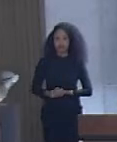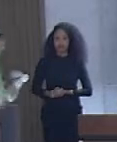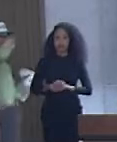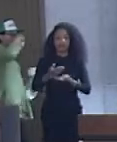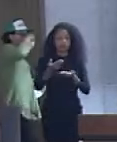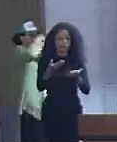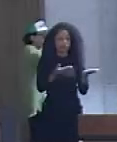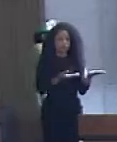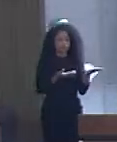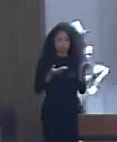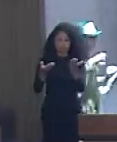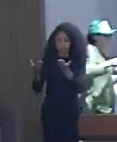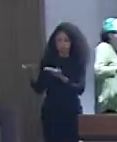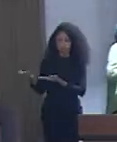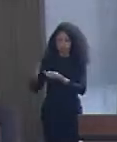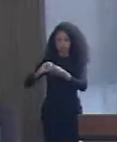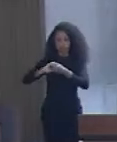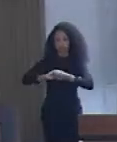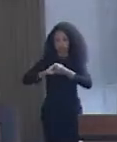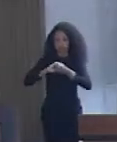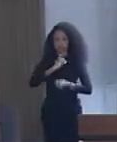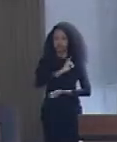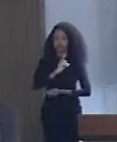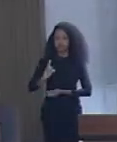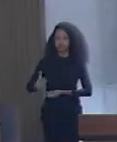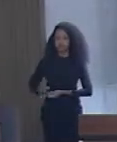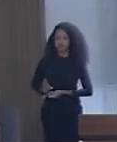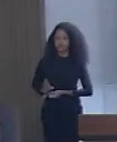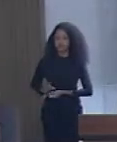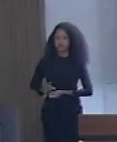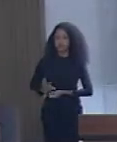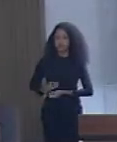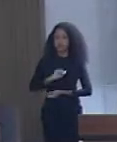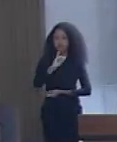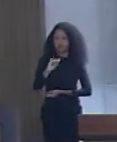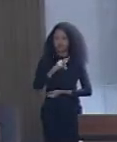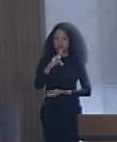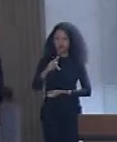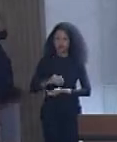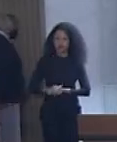Convido para a sua saudação o deputado estadual, companheiro João Paulo.